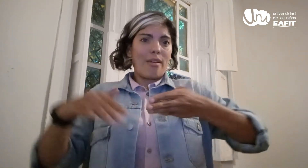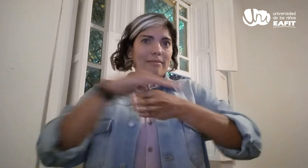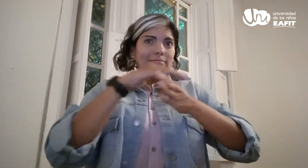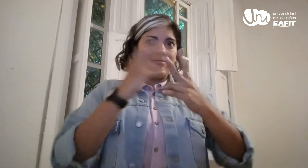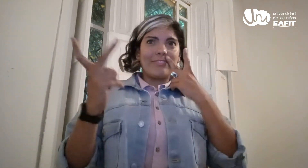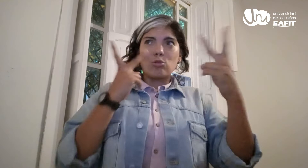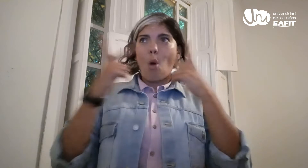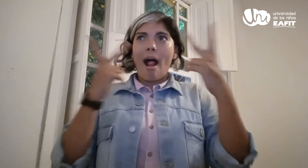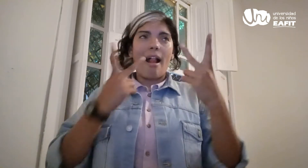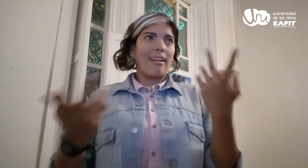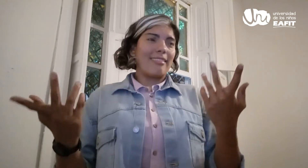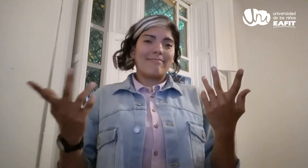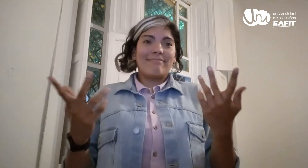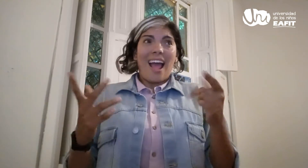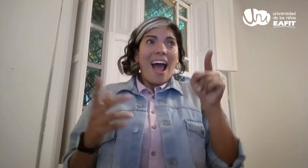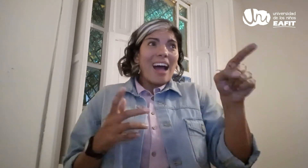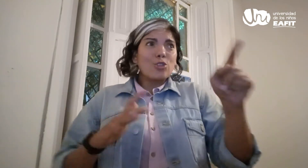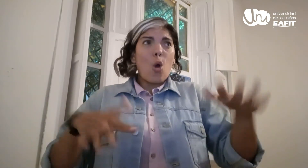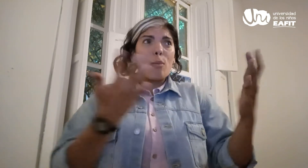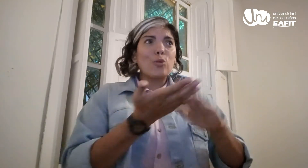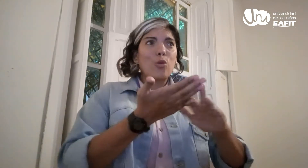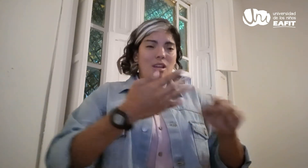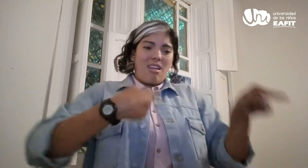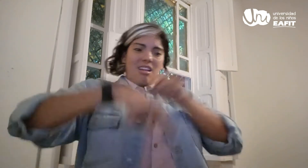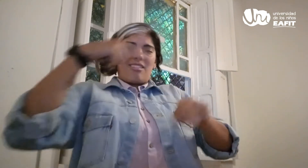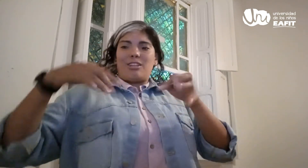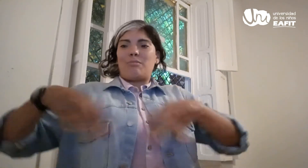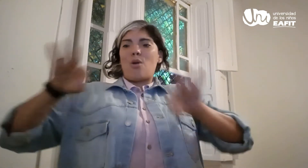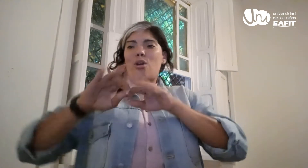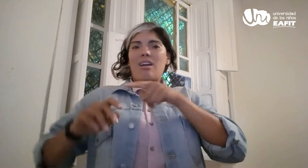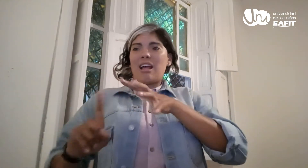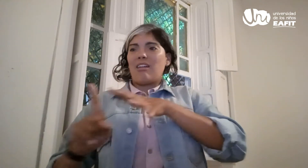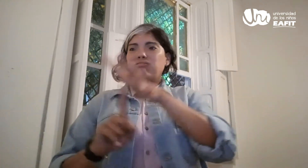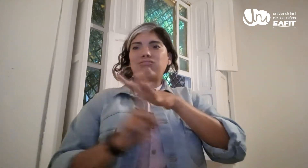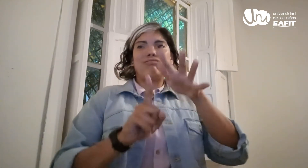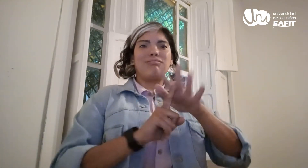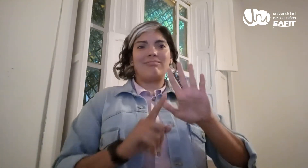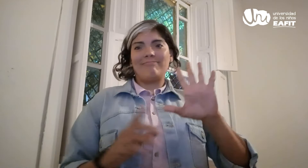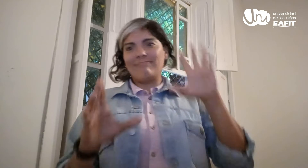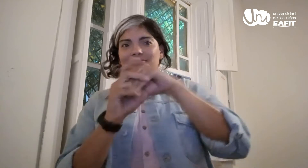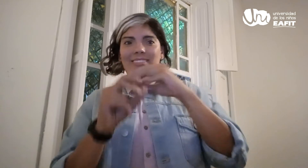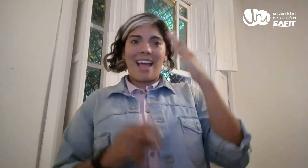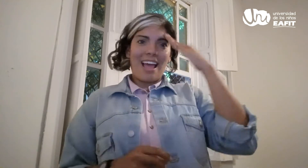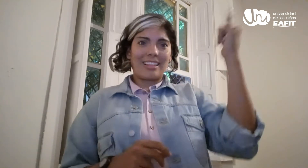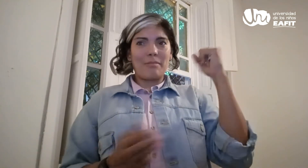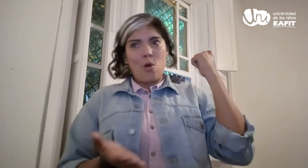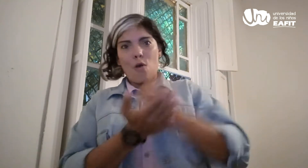representa a través de lo visual, y para llegar a ello hay que empezar por lograr que en lo académico la lengua de señas